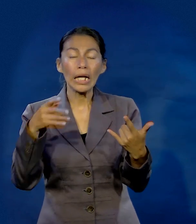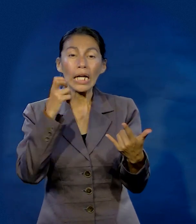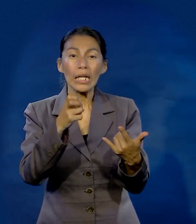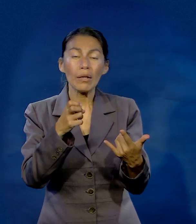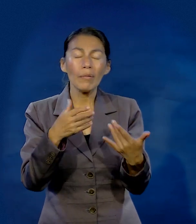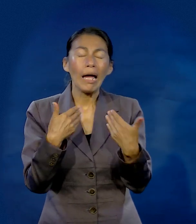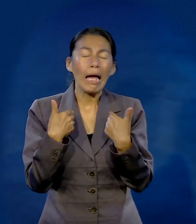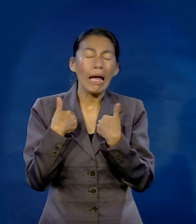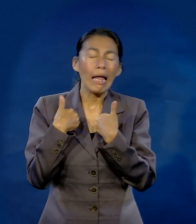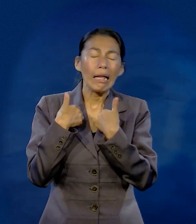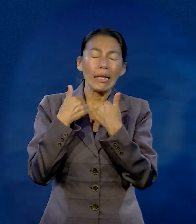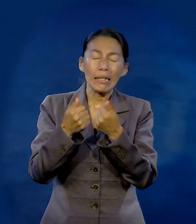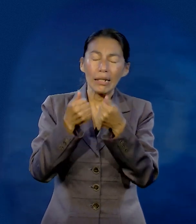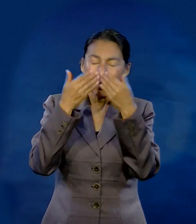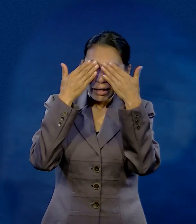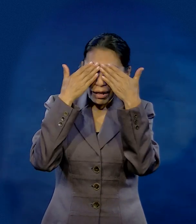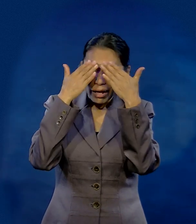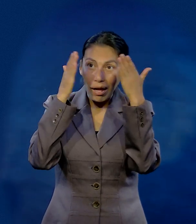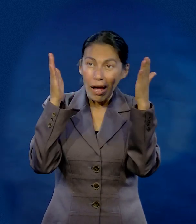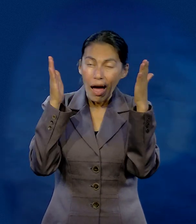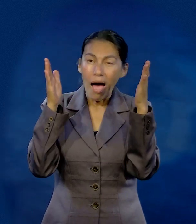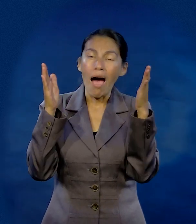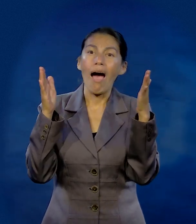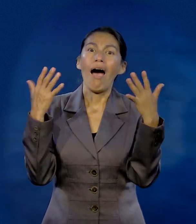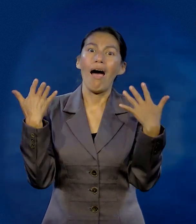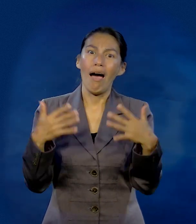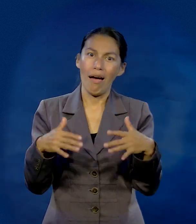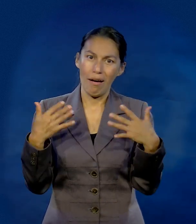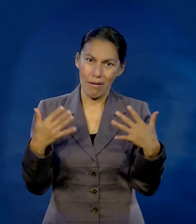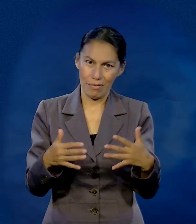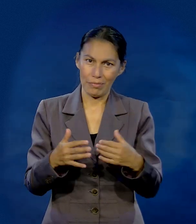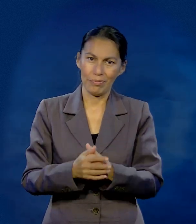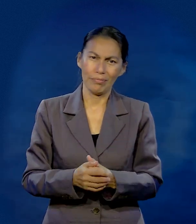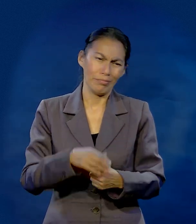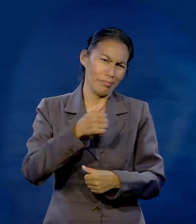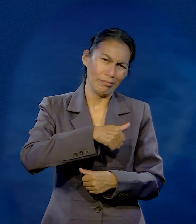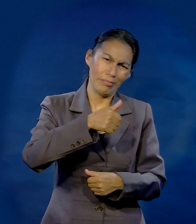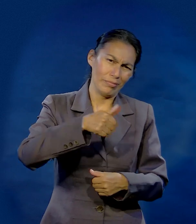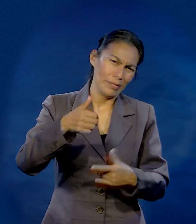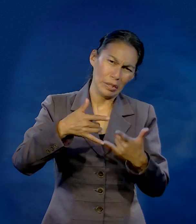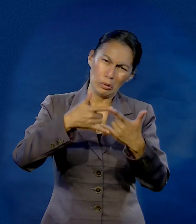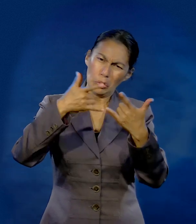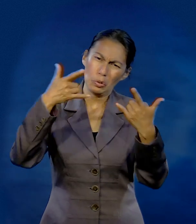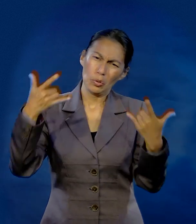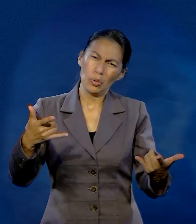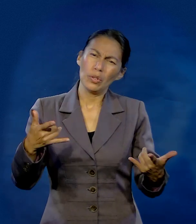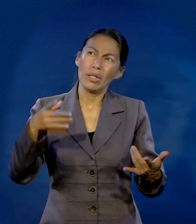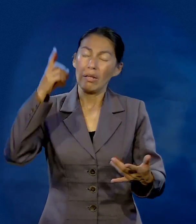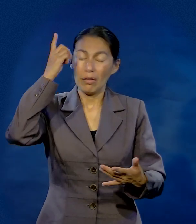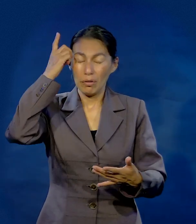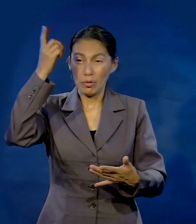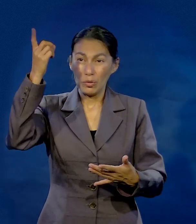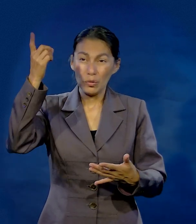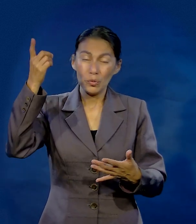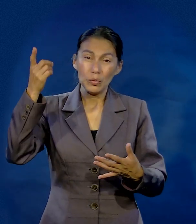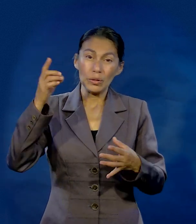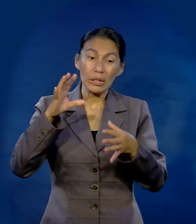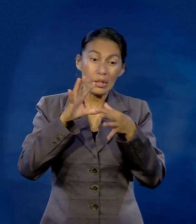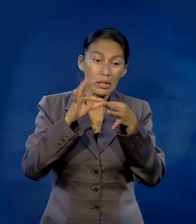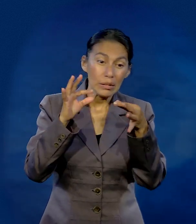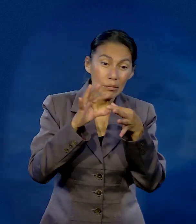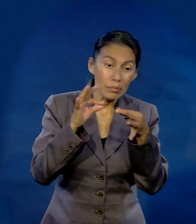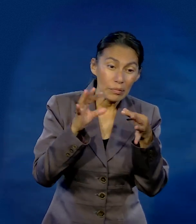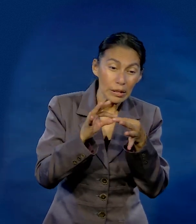agregó una historia y esto es bien importante que usted lo mire cuando estudie la Biblia cada vez que Jesús cuenta una historia no es para